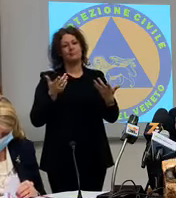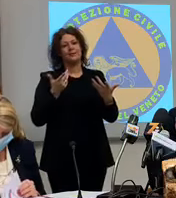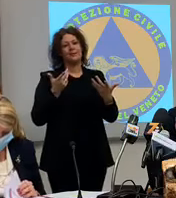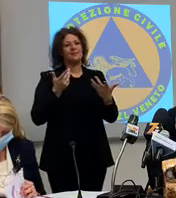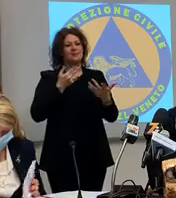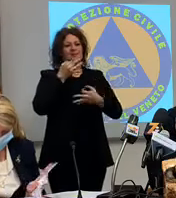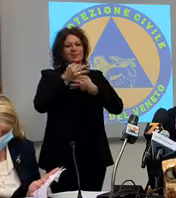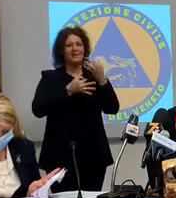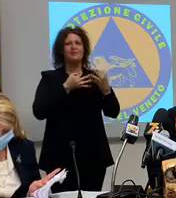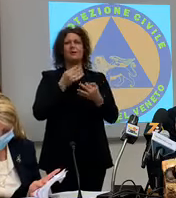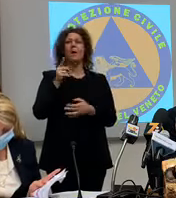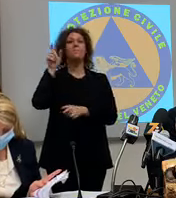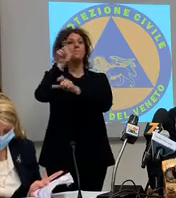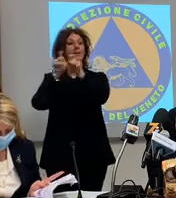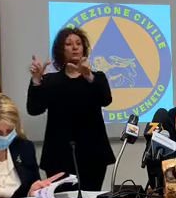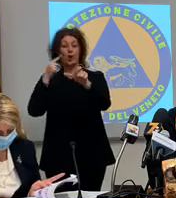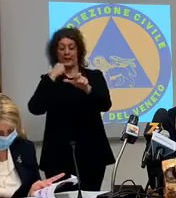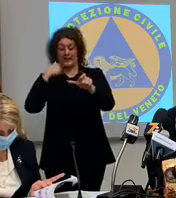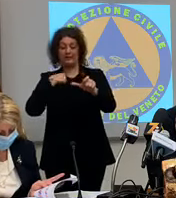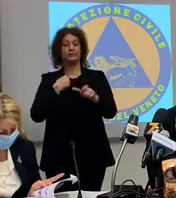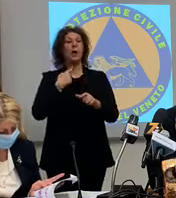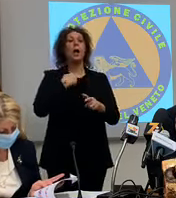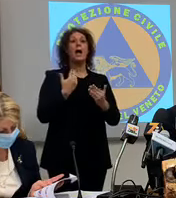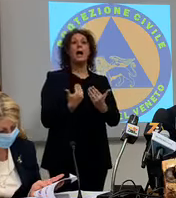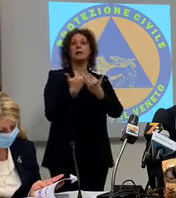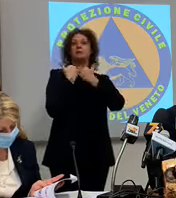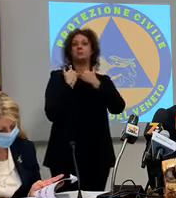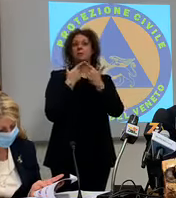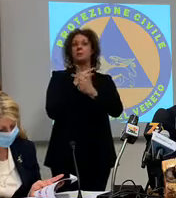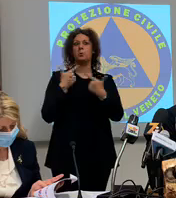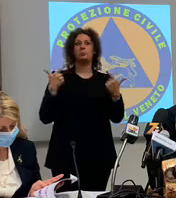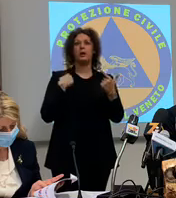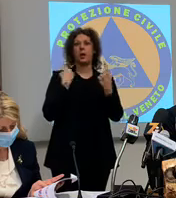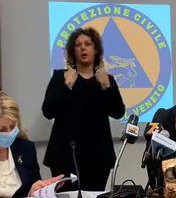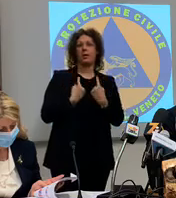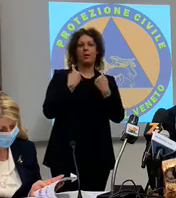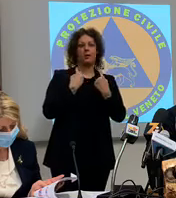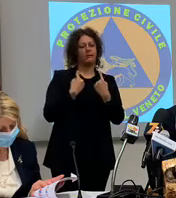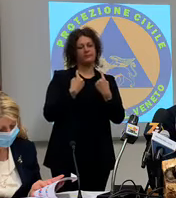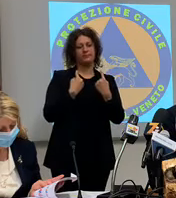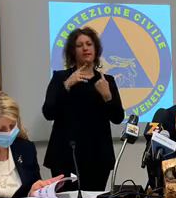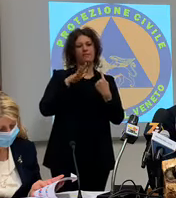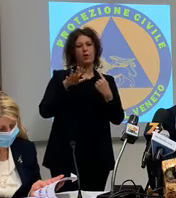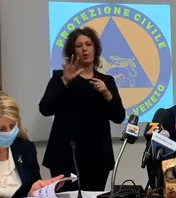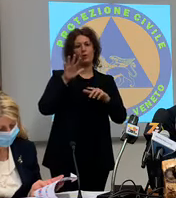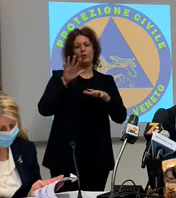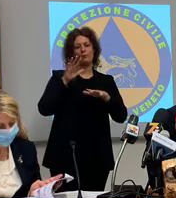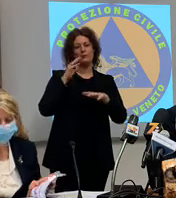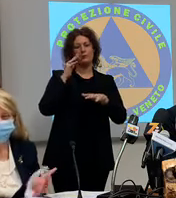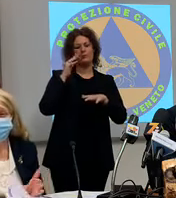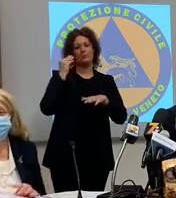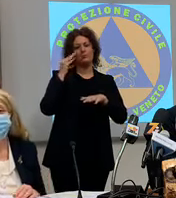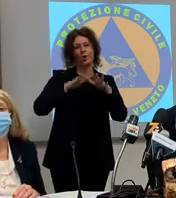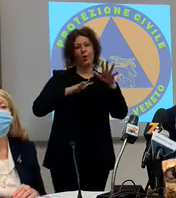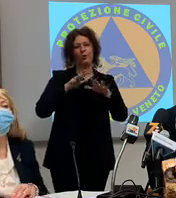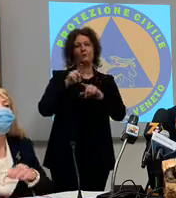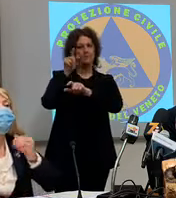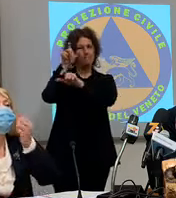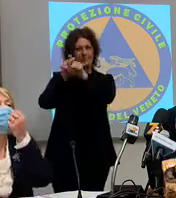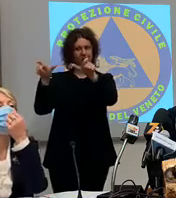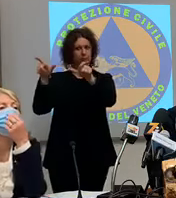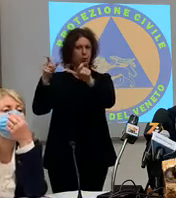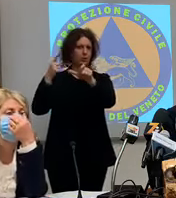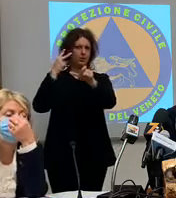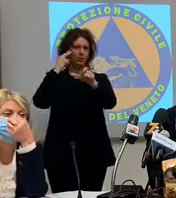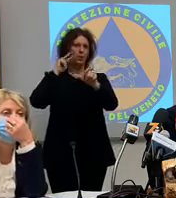qua a dire che noi non ci siamo assunti responsabilità vuol dire aver perso molti episodi del della diciamo della sopp